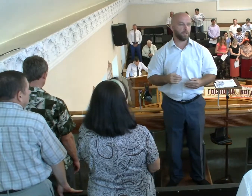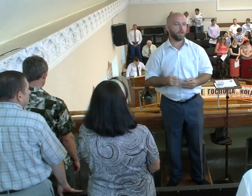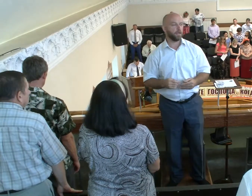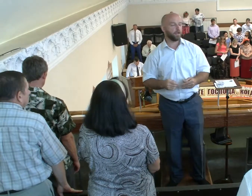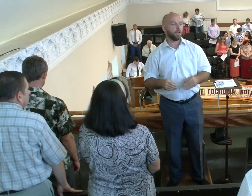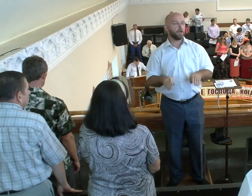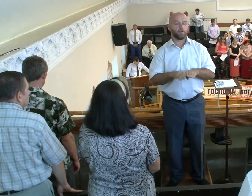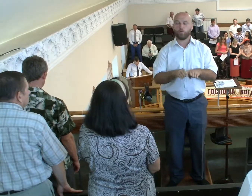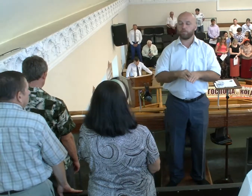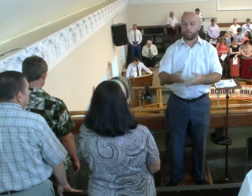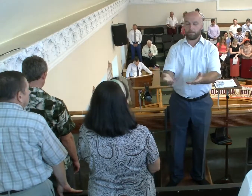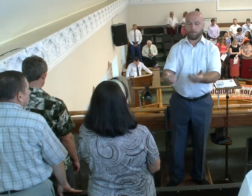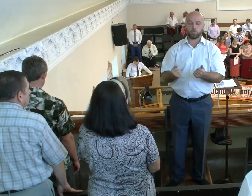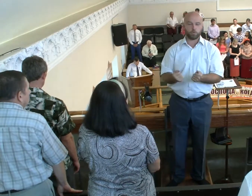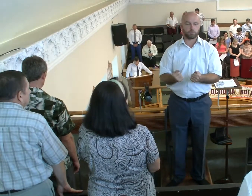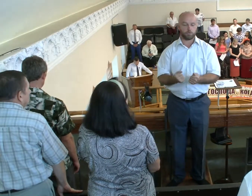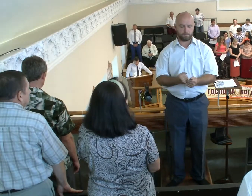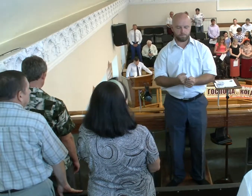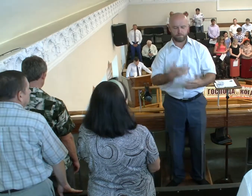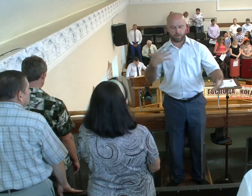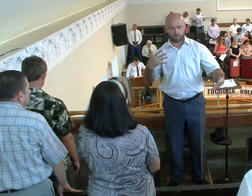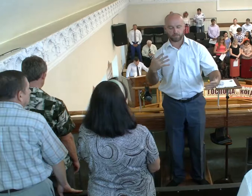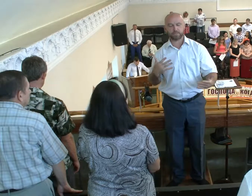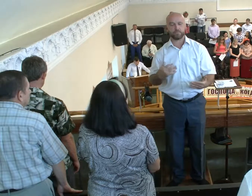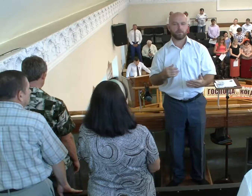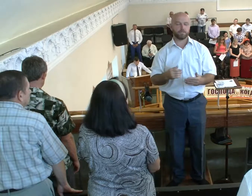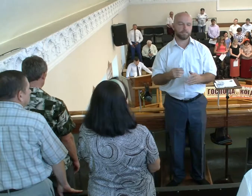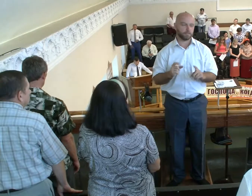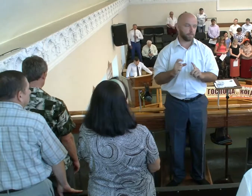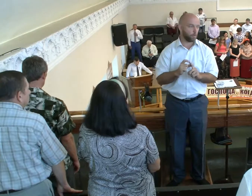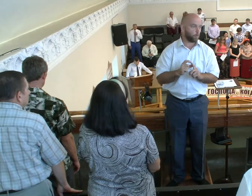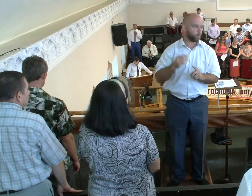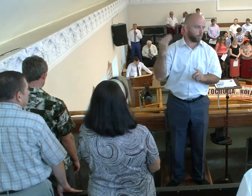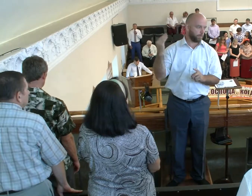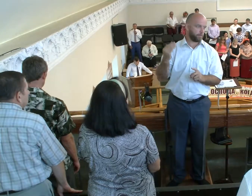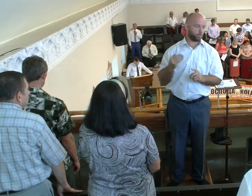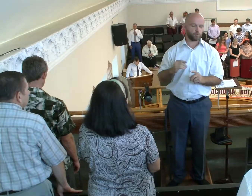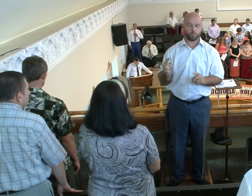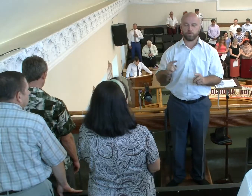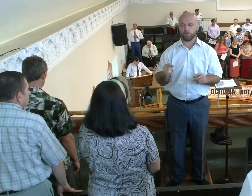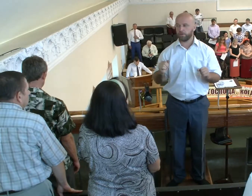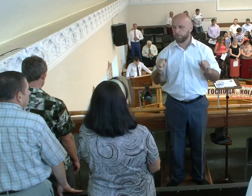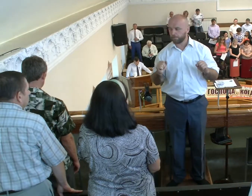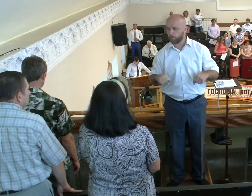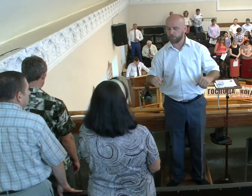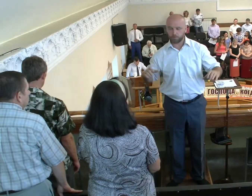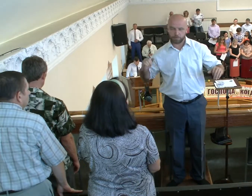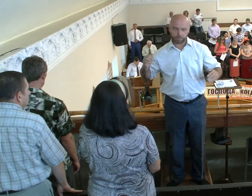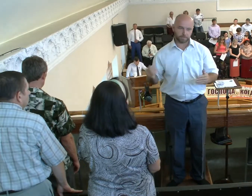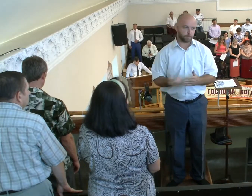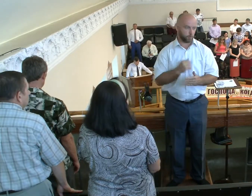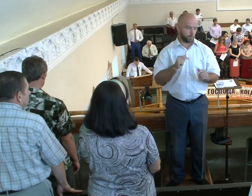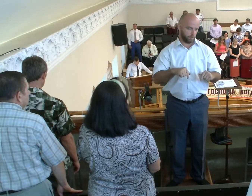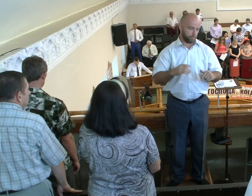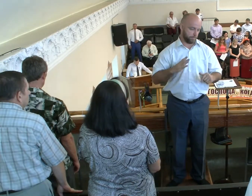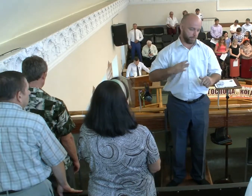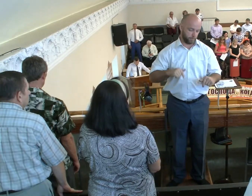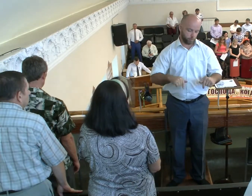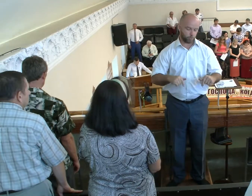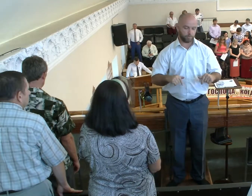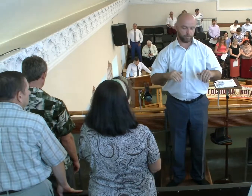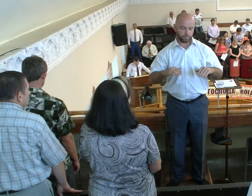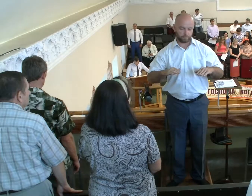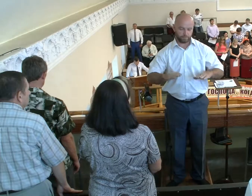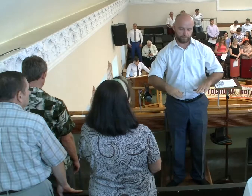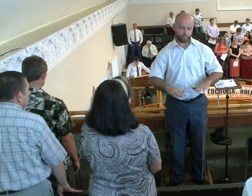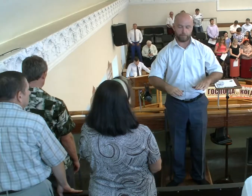великую награду, Господи, Слову Твоего, за то, что имеем эту уникальную возможность научиться, Господи, у Твоих ног. И мы,